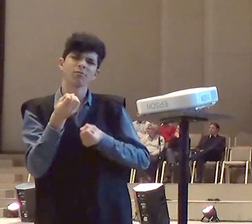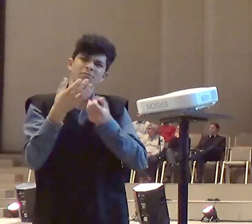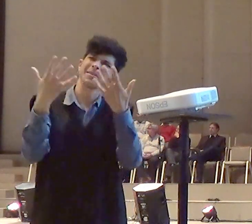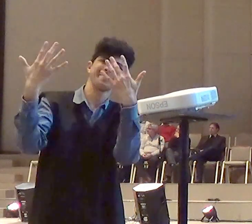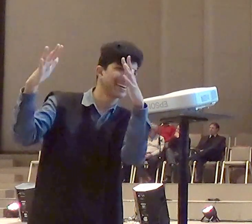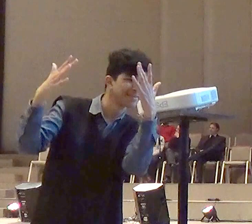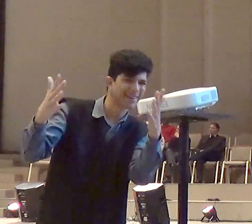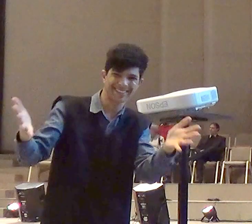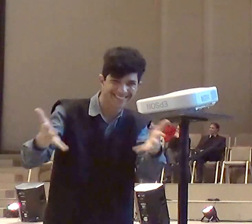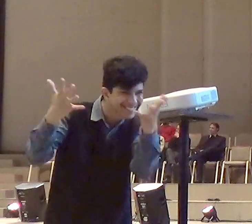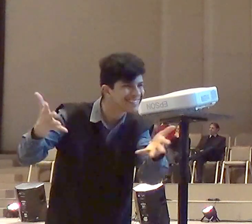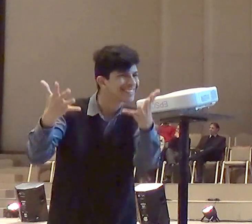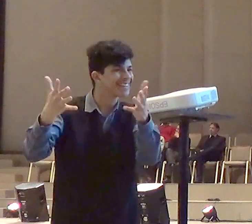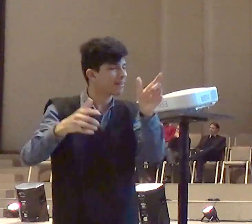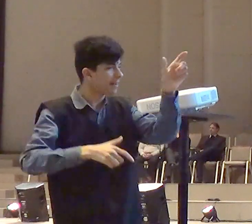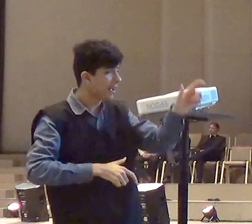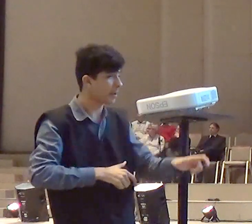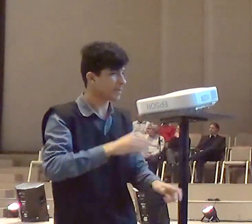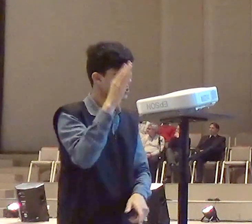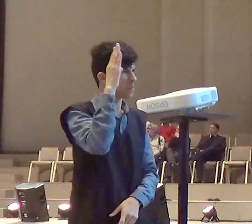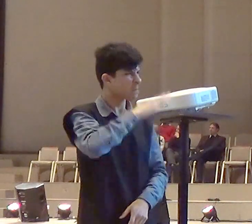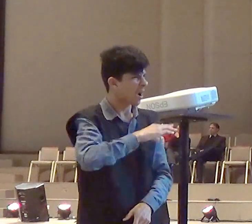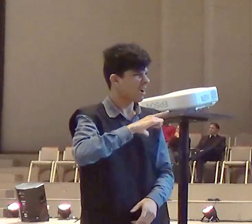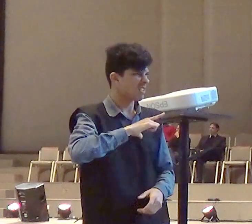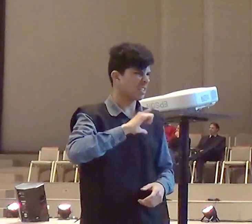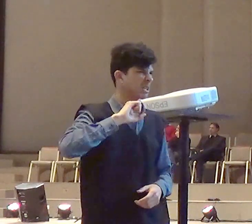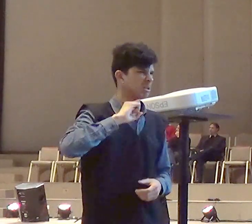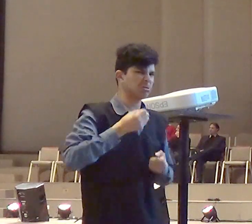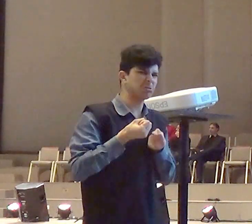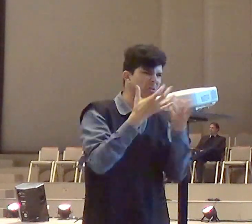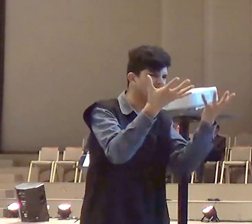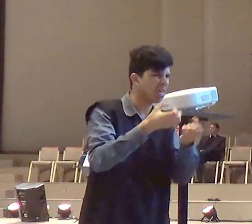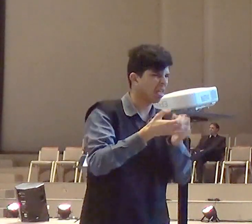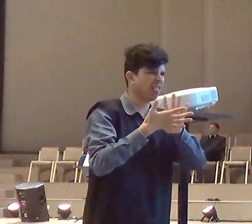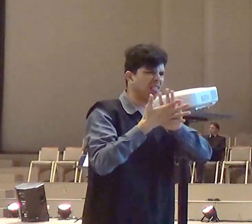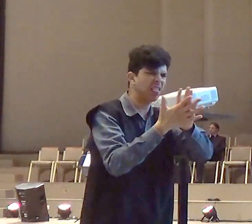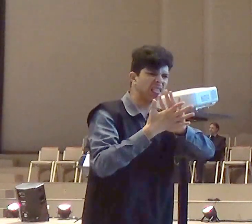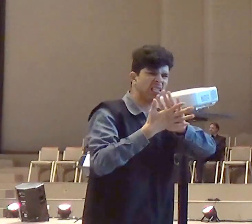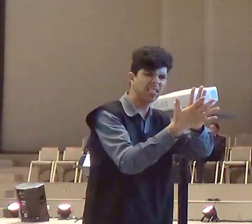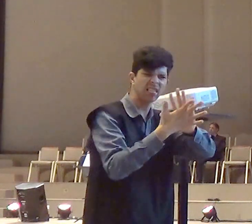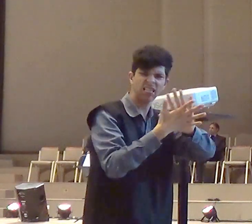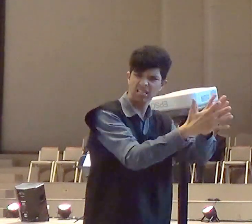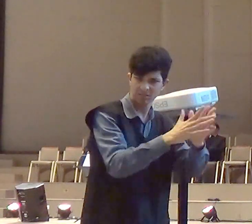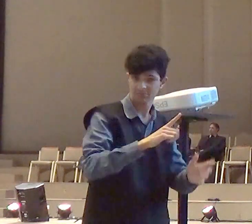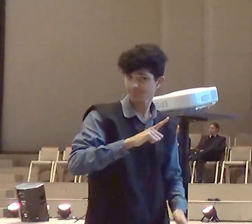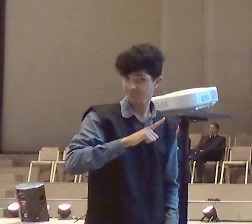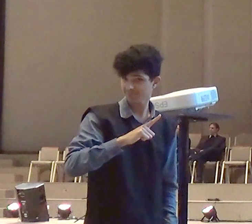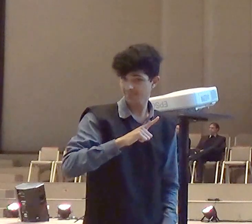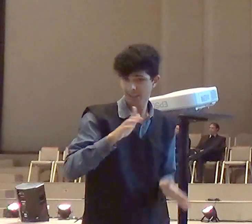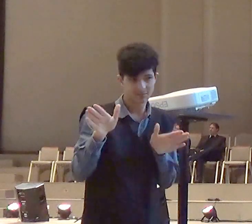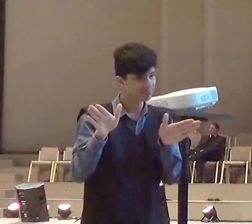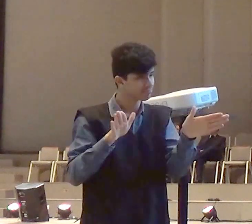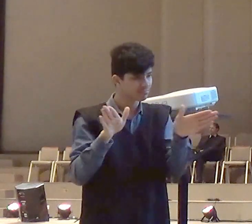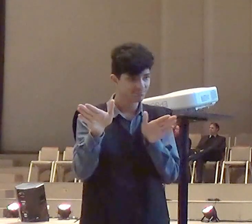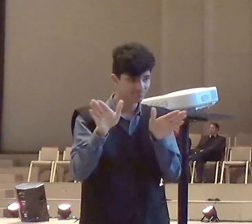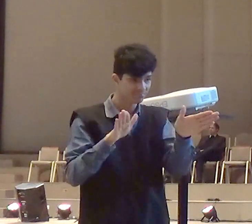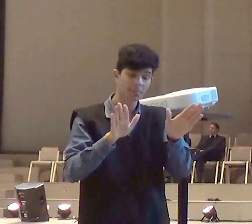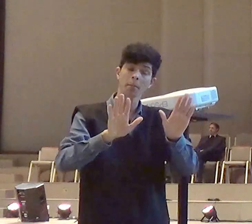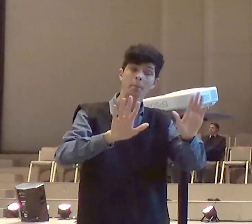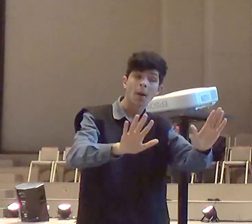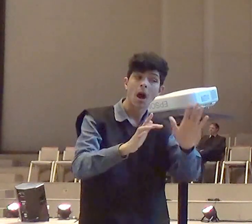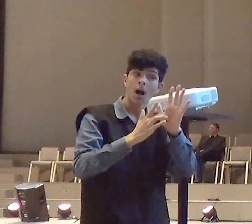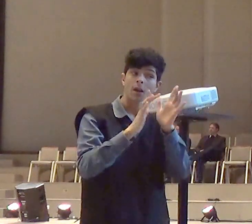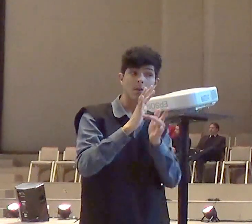amar tira do seu depósito coisas más eu afirma vocês no dia do juízo cada pessoa vai